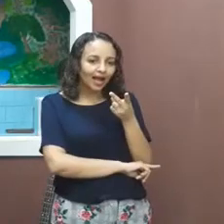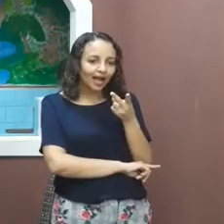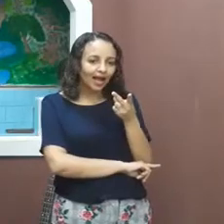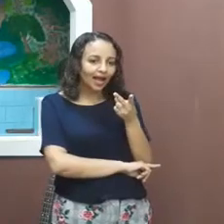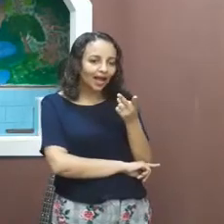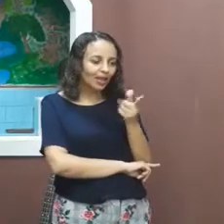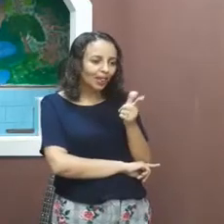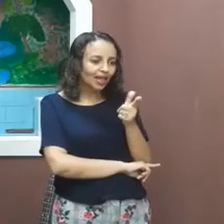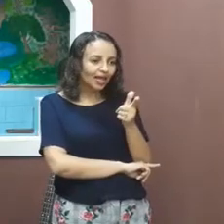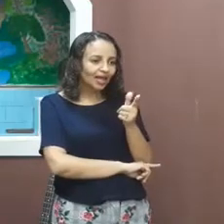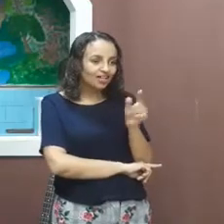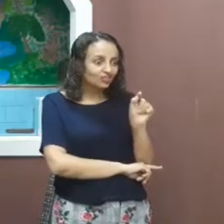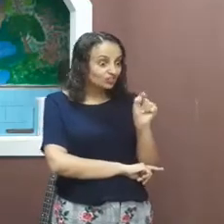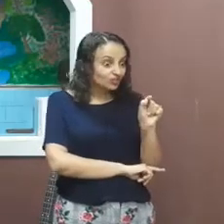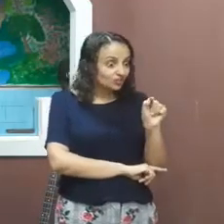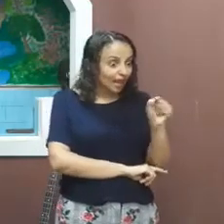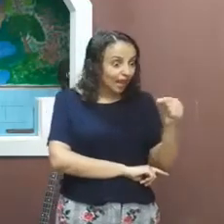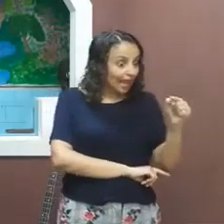Você dá descanso.